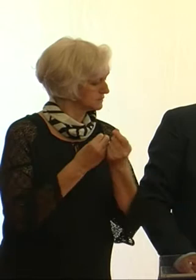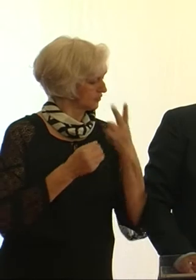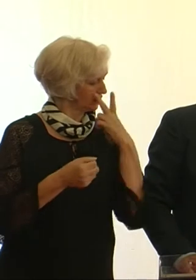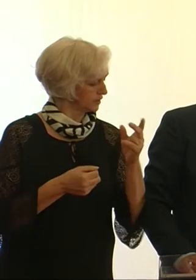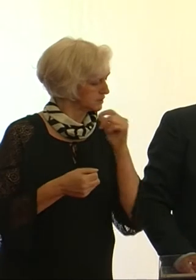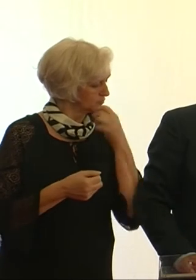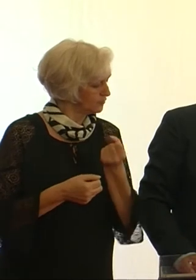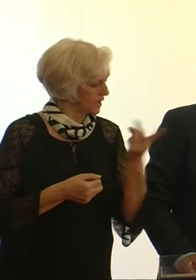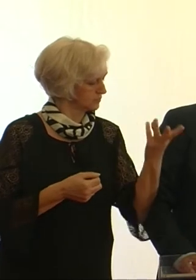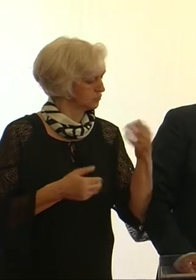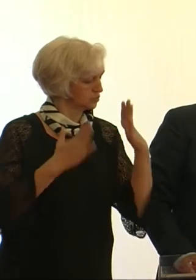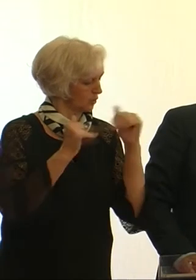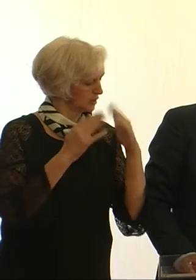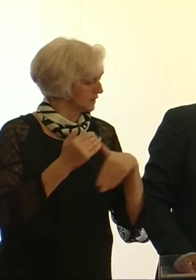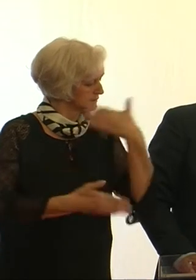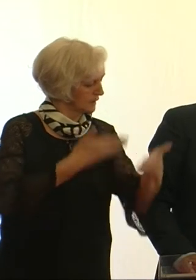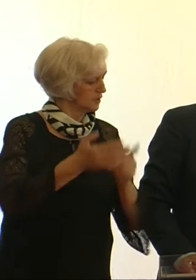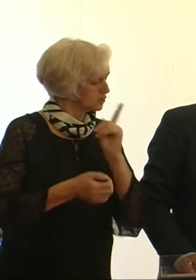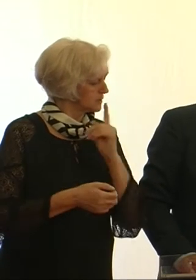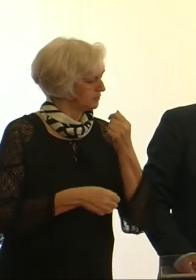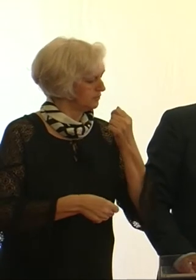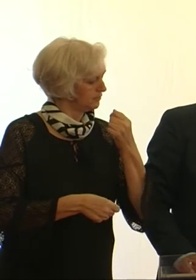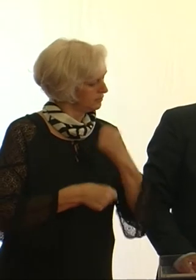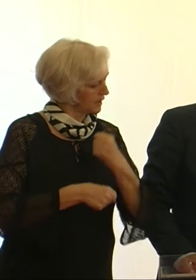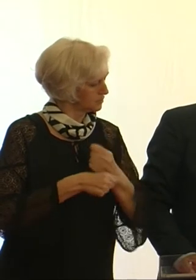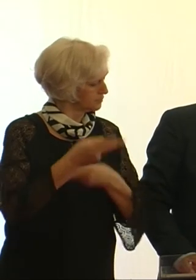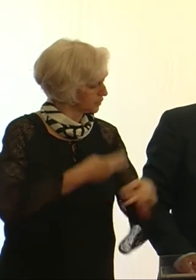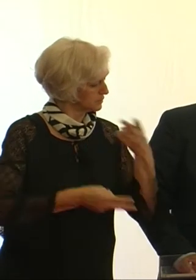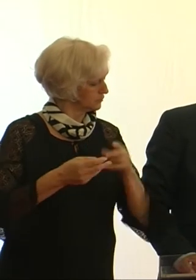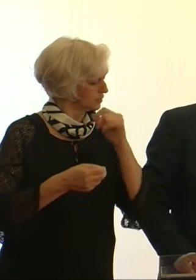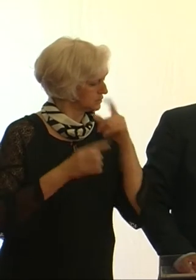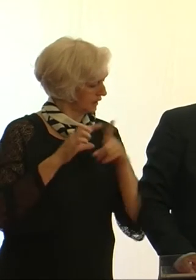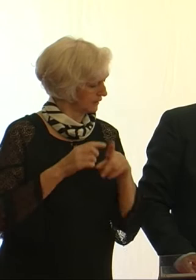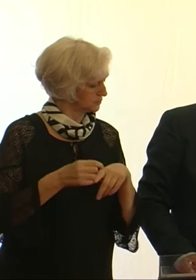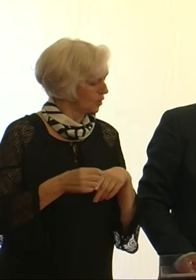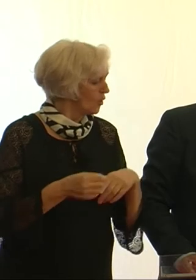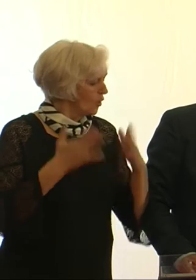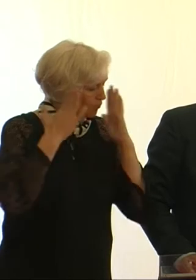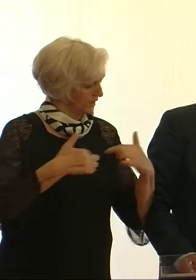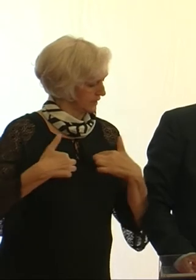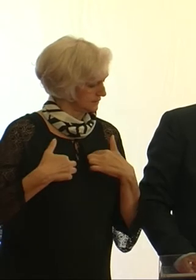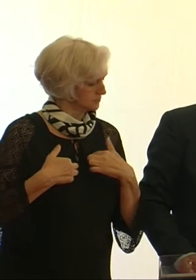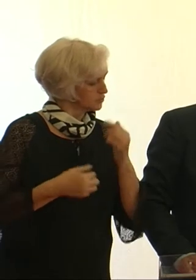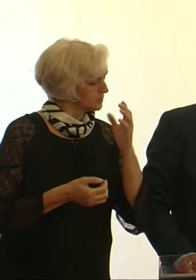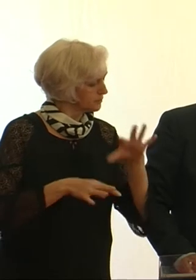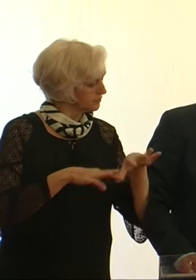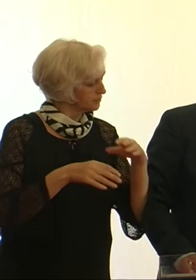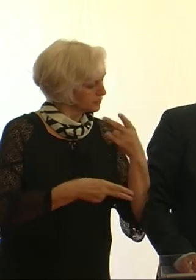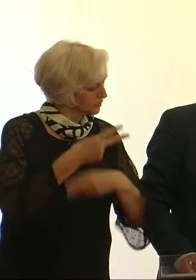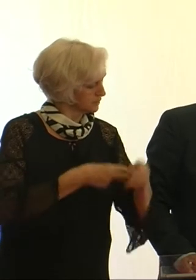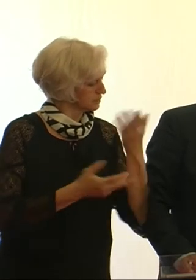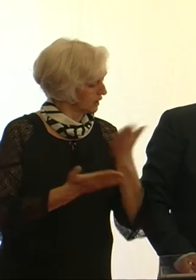bave i proizvodnom djelatnošću. Uvjereni smo da će kako proizvođači, tako i oni koji se bave drugim